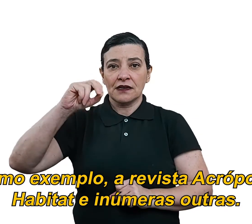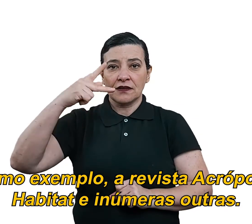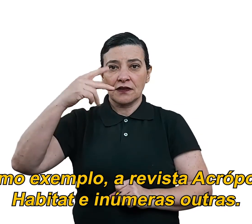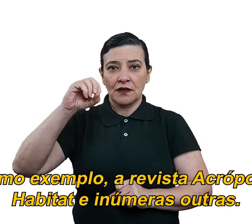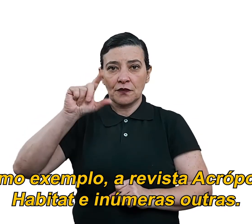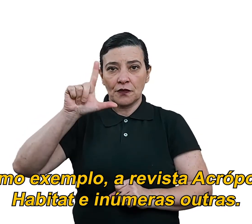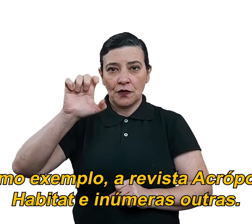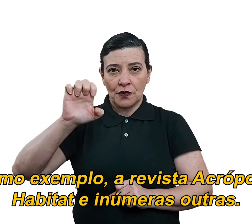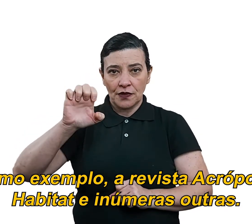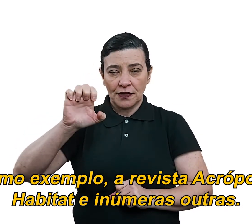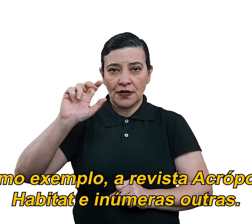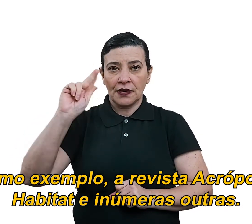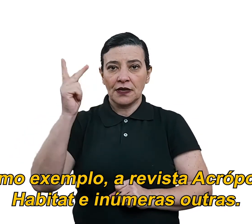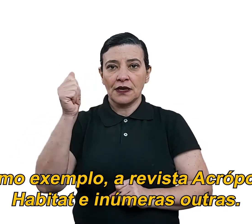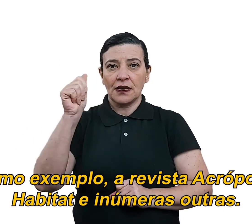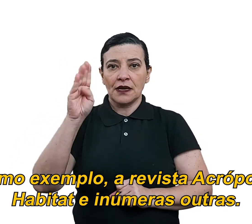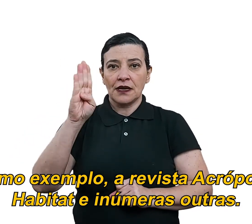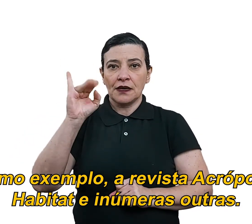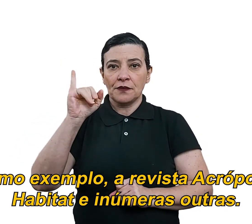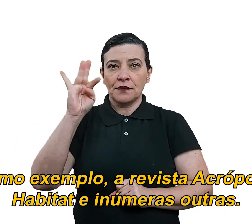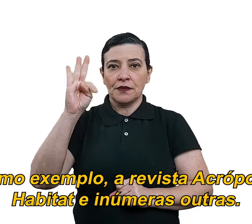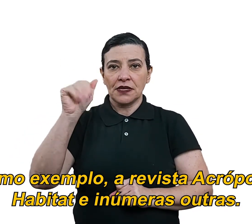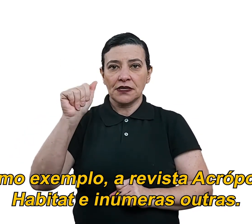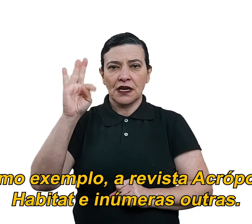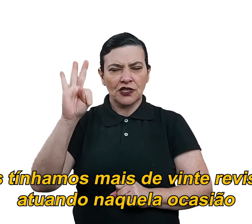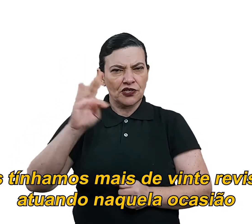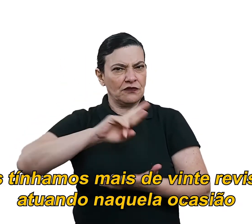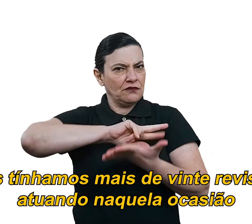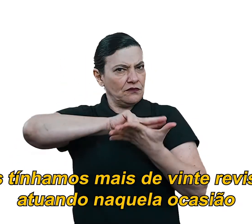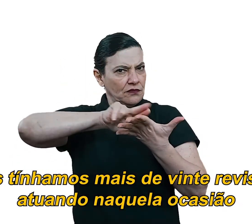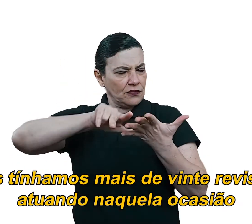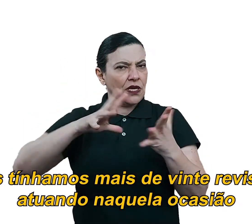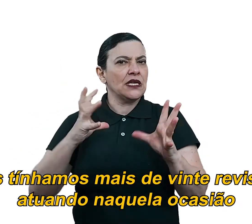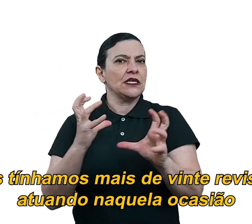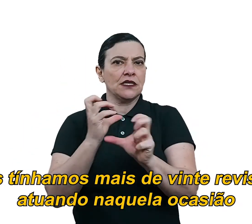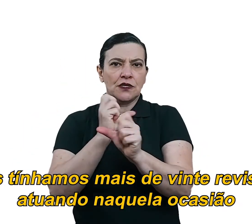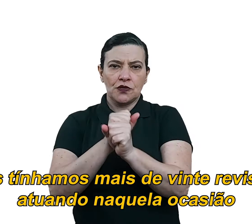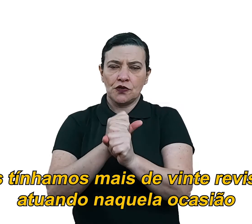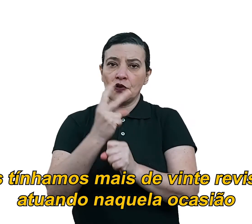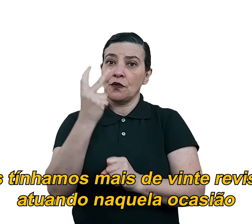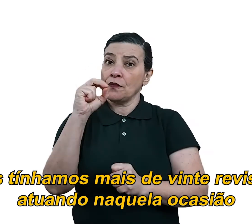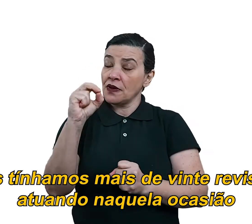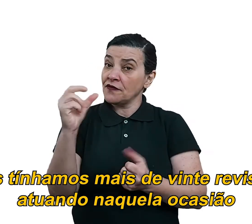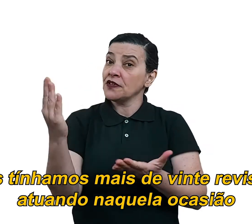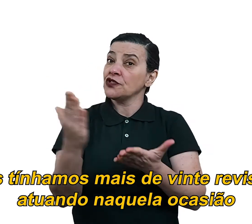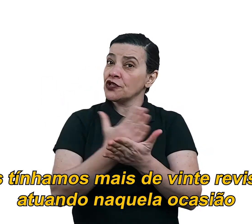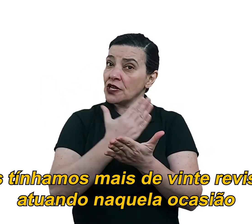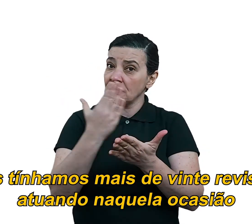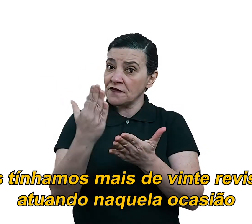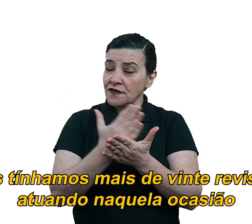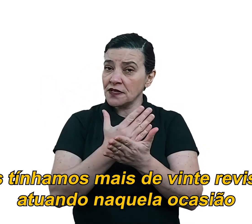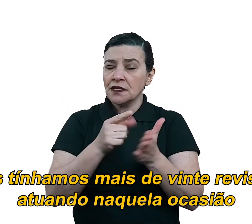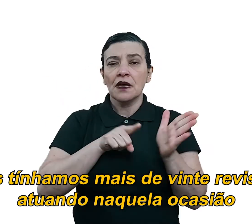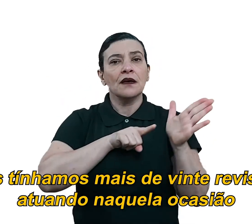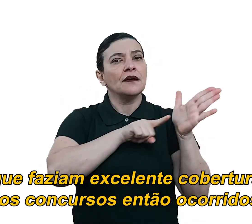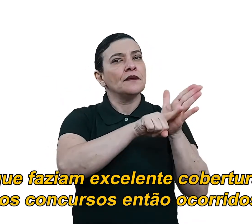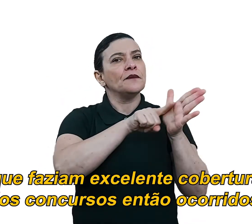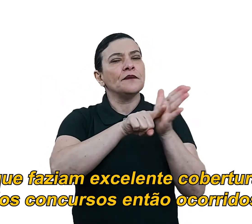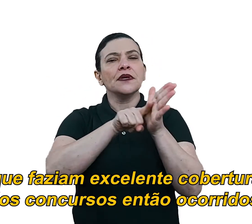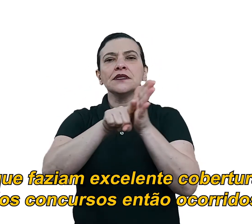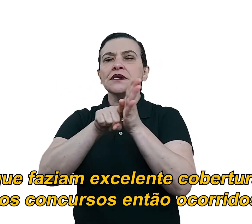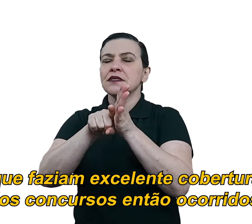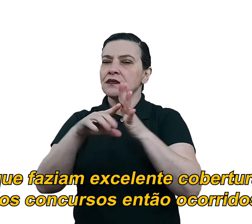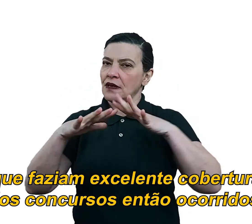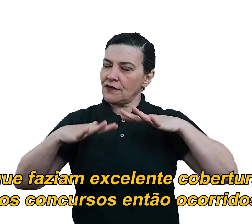a revista Acrópole, Habitat e inúmeras outras. Nós tínhamos mais de 20 revistas falando naquela ocasião,